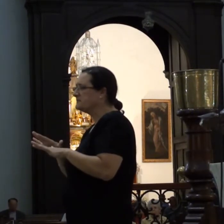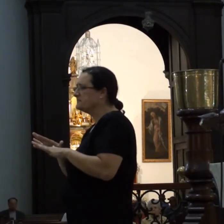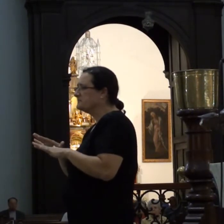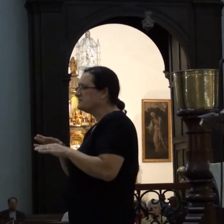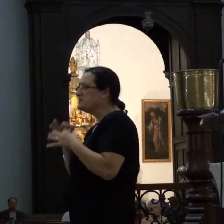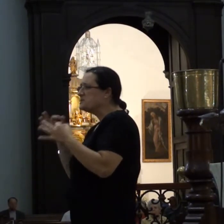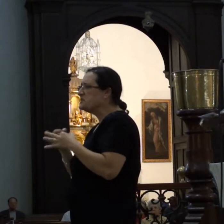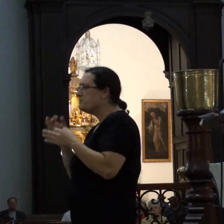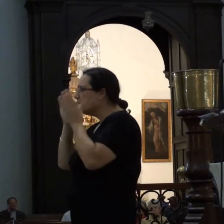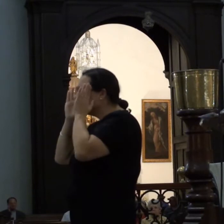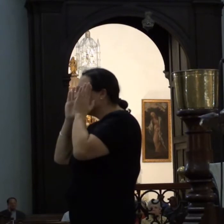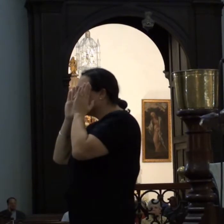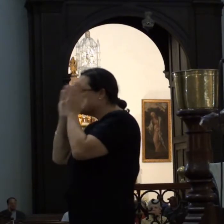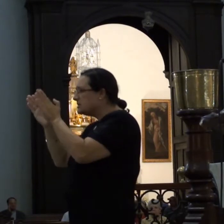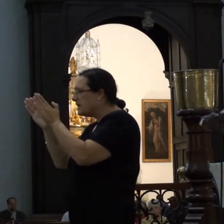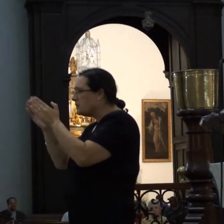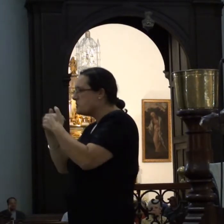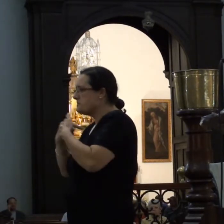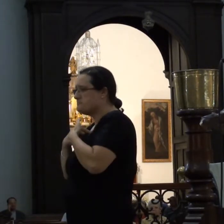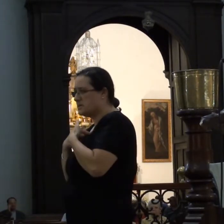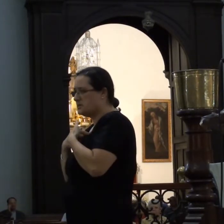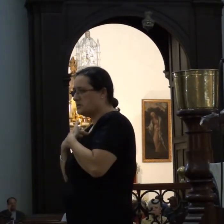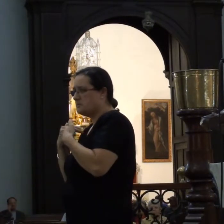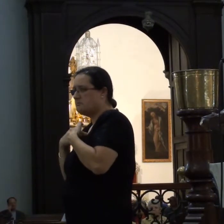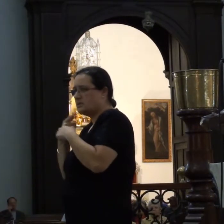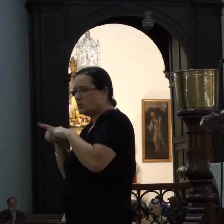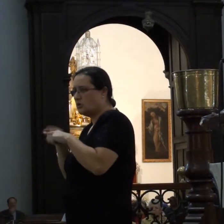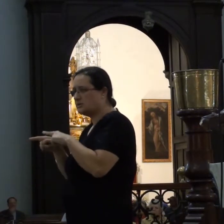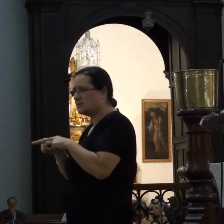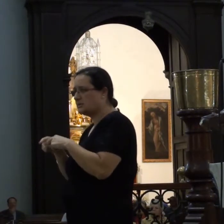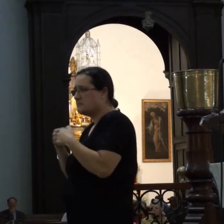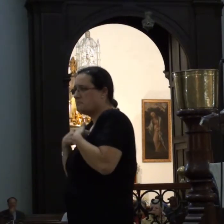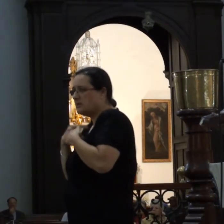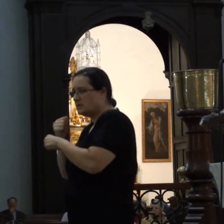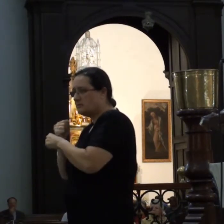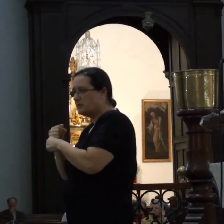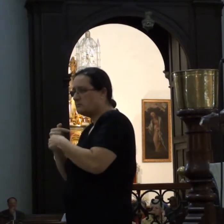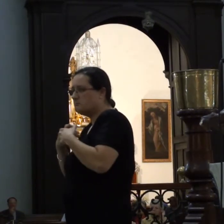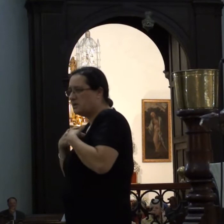pero concentrado O si quieren ustedes entusiasmados